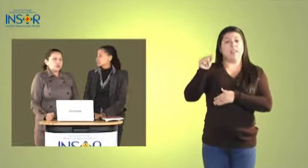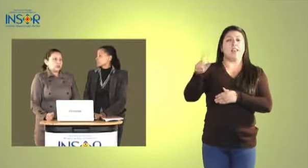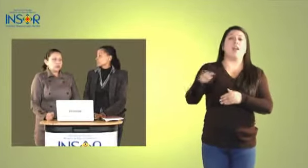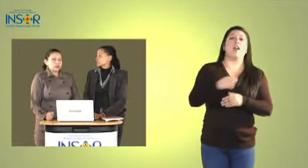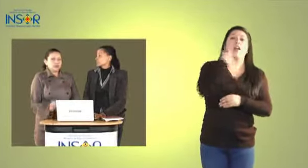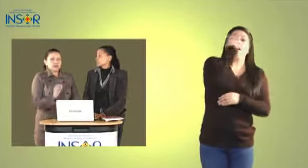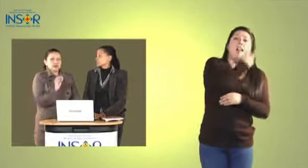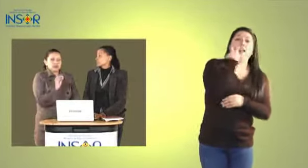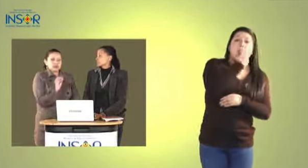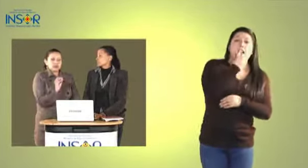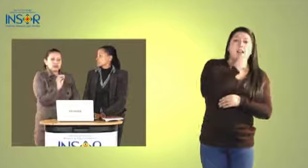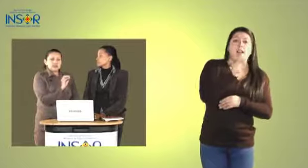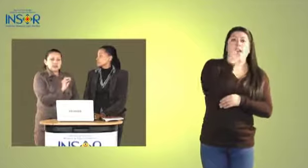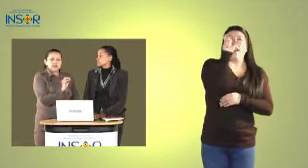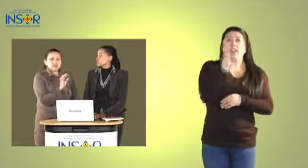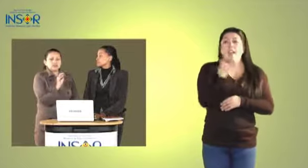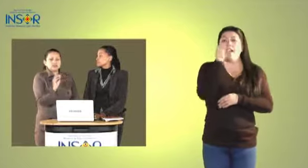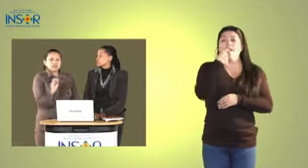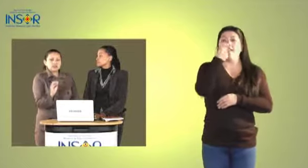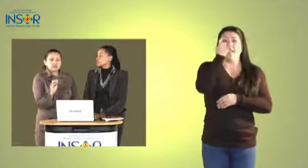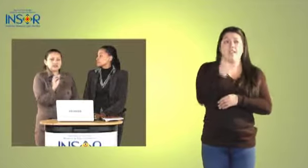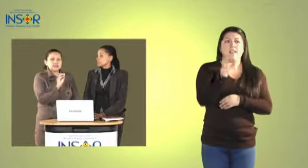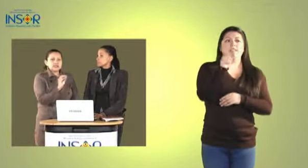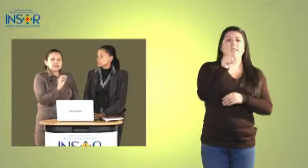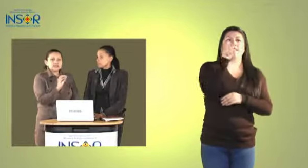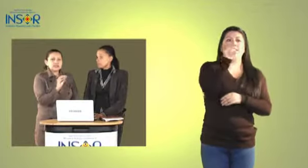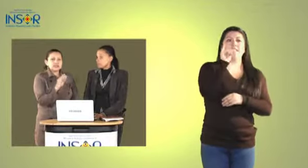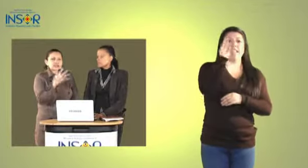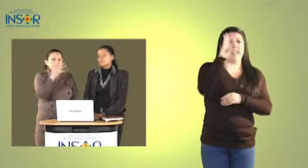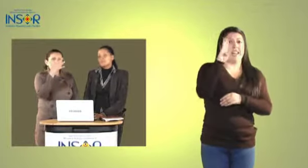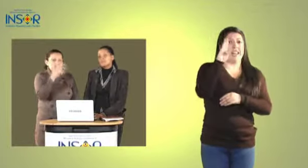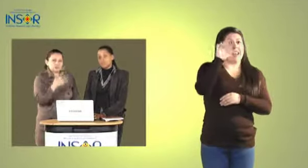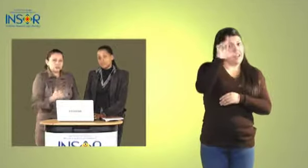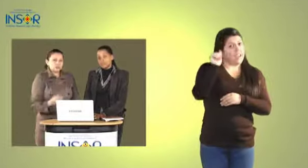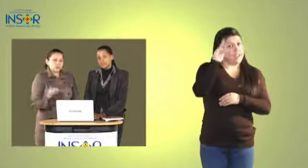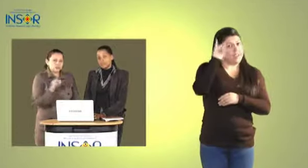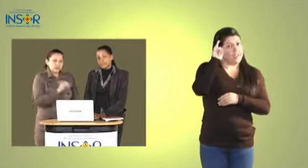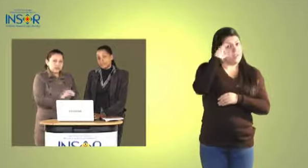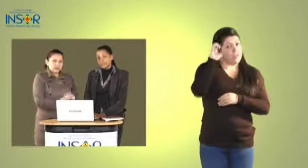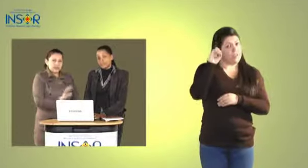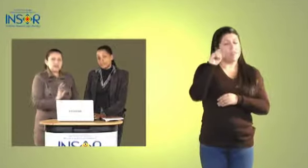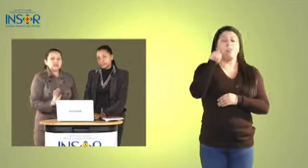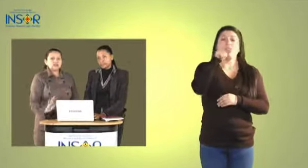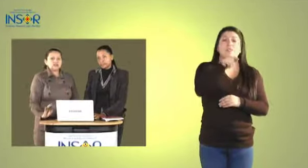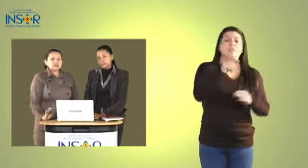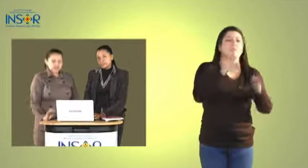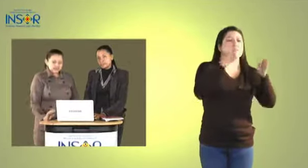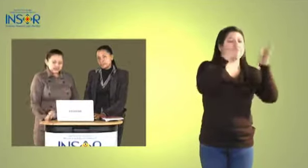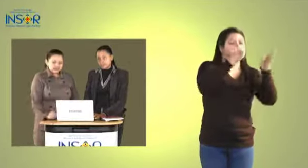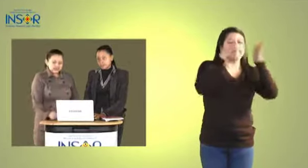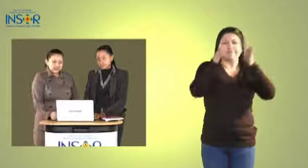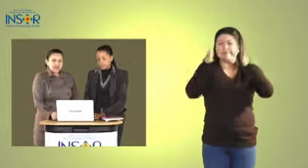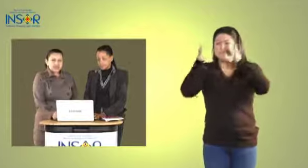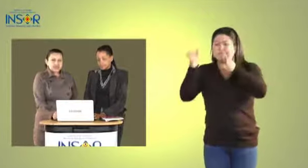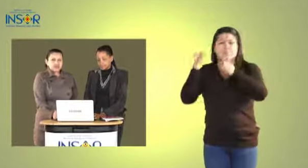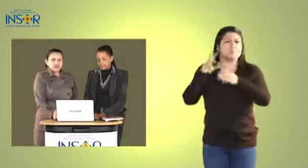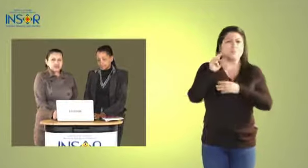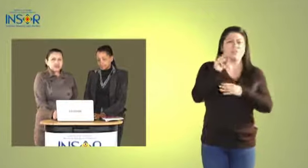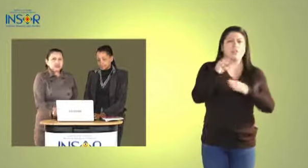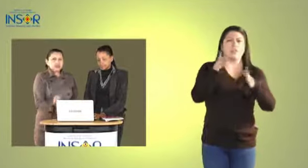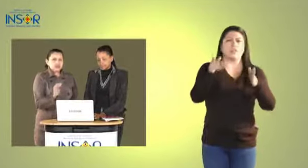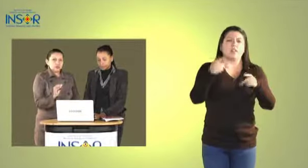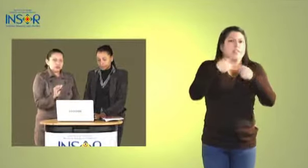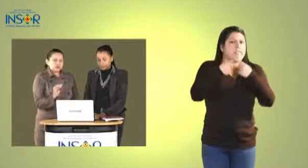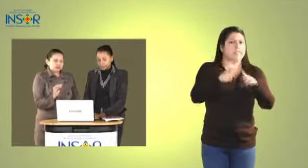silábico, que no toma las letras aparte, las sílabas aparte, sino que se parte de un todo para llegar después sí a las partes.